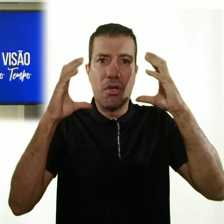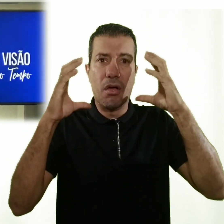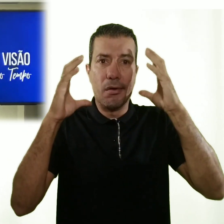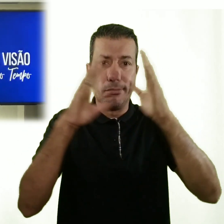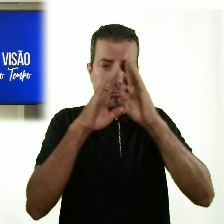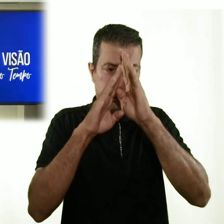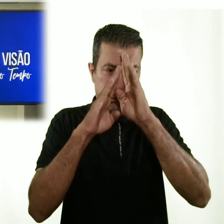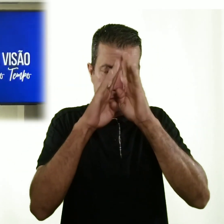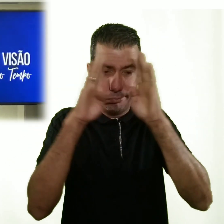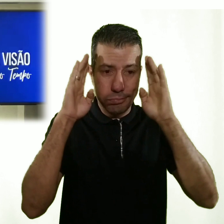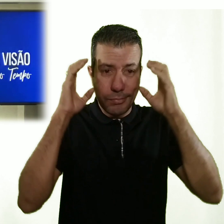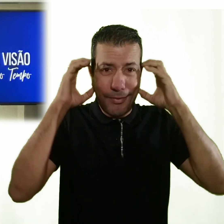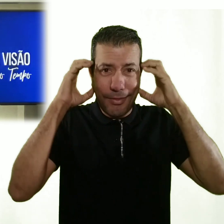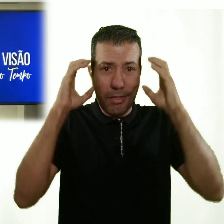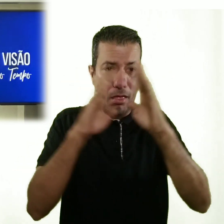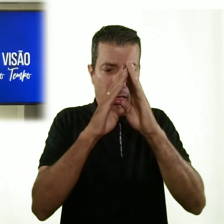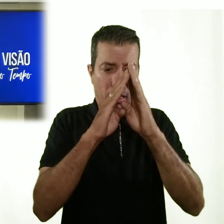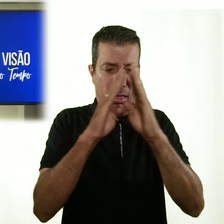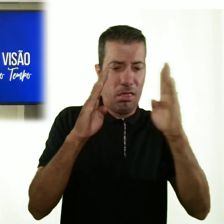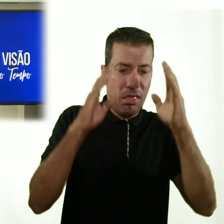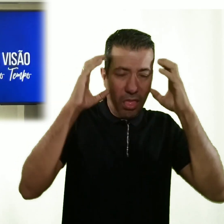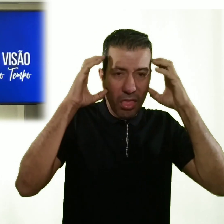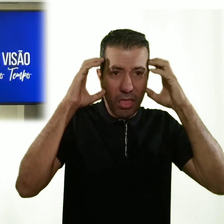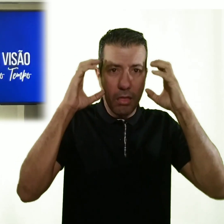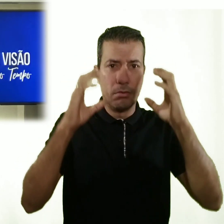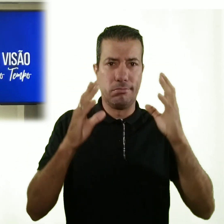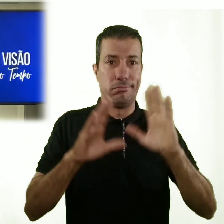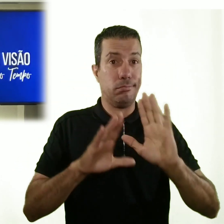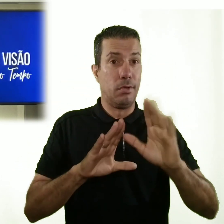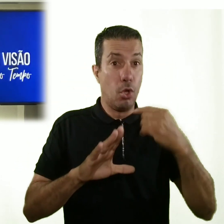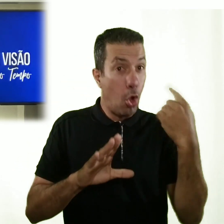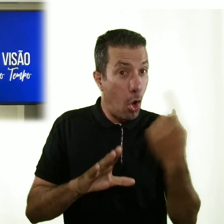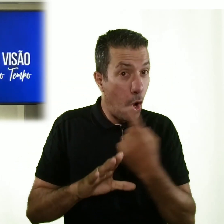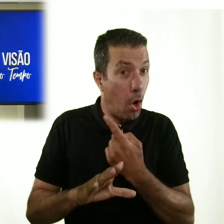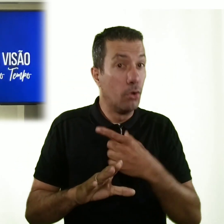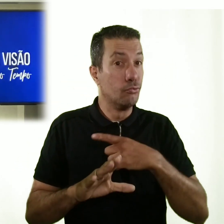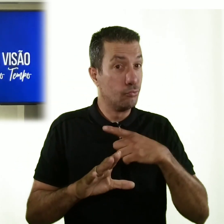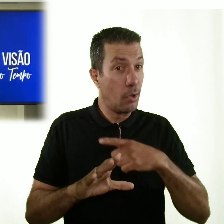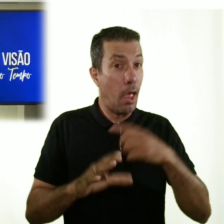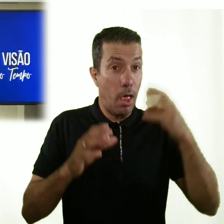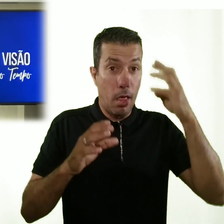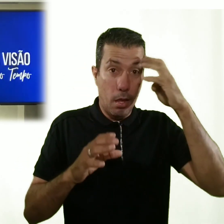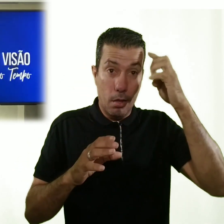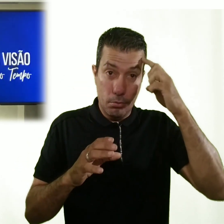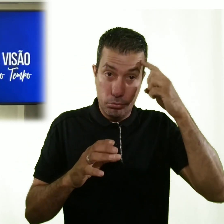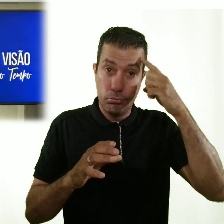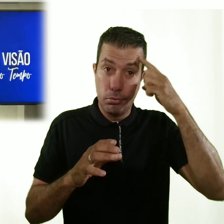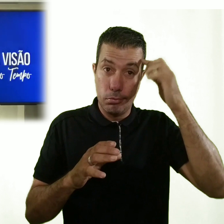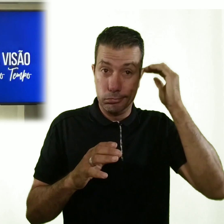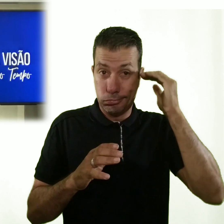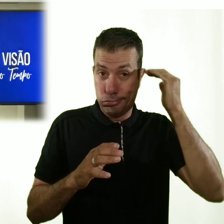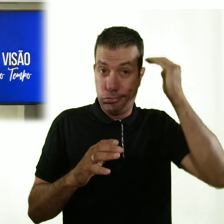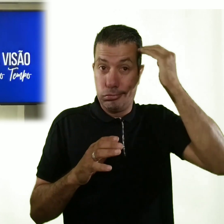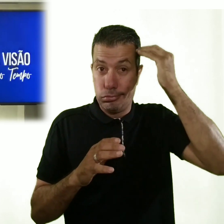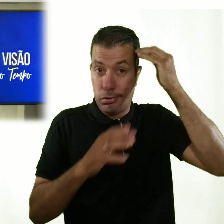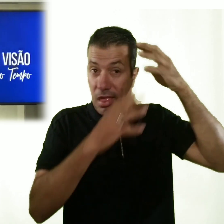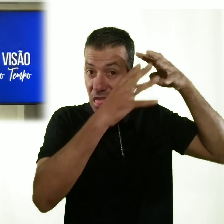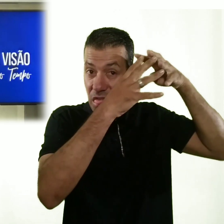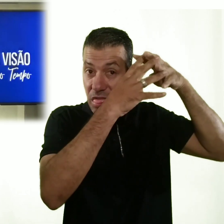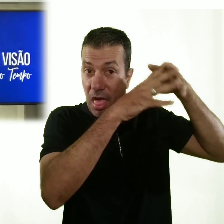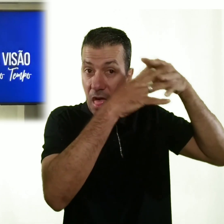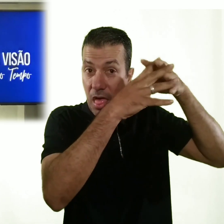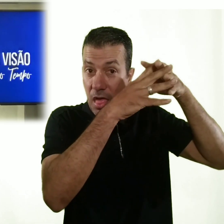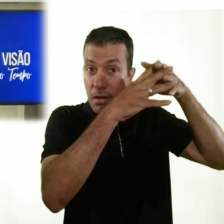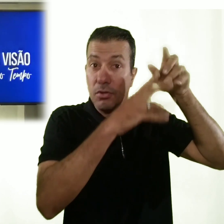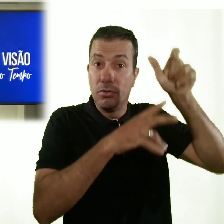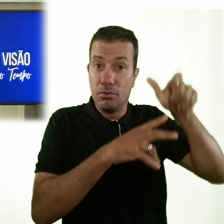as orelhas. Tá? Mas nós não. Nós aqui temos algo acima das orelhas. Nós temos um cérebro, e esse